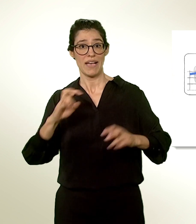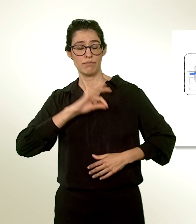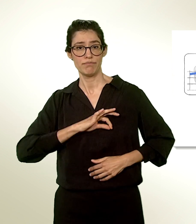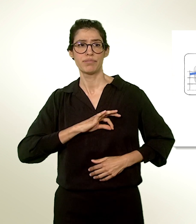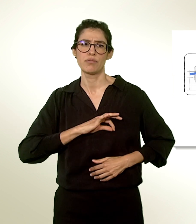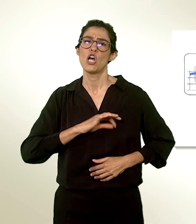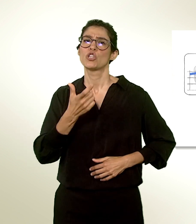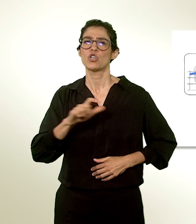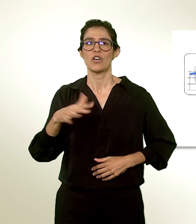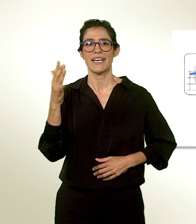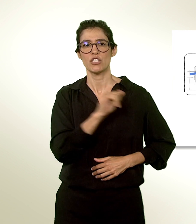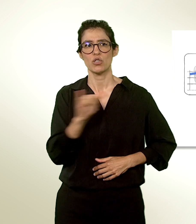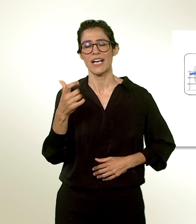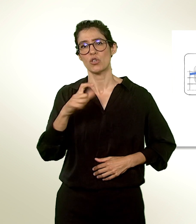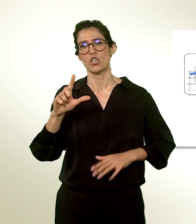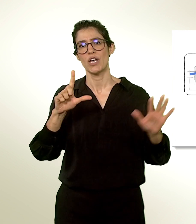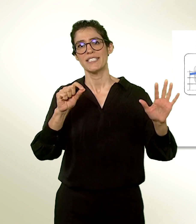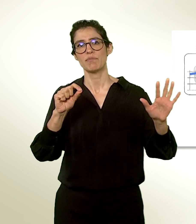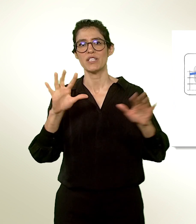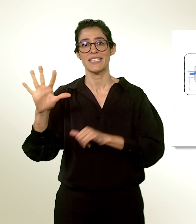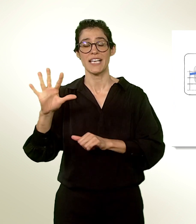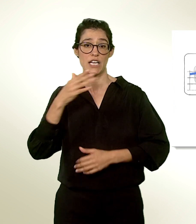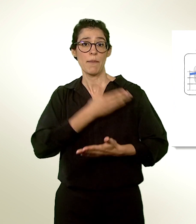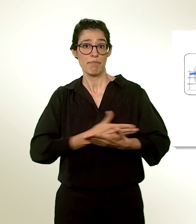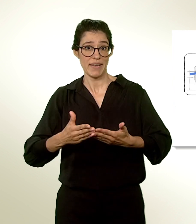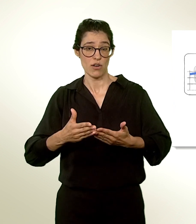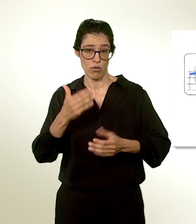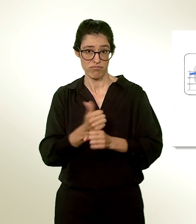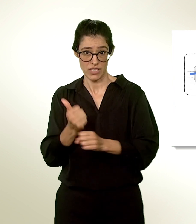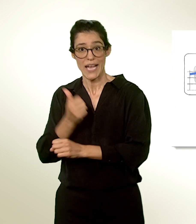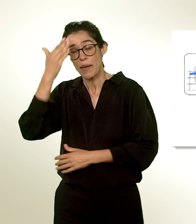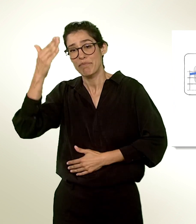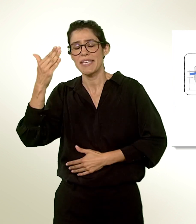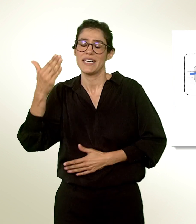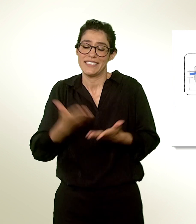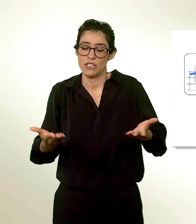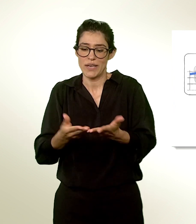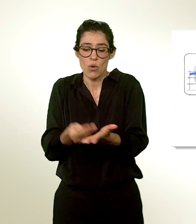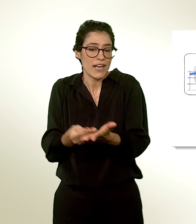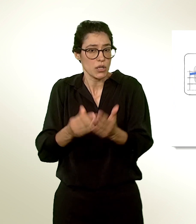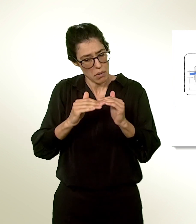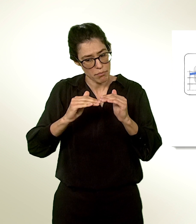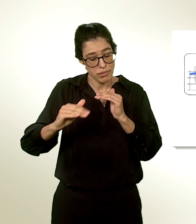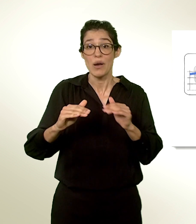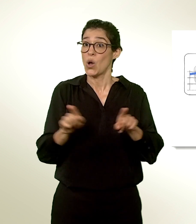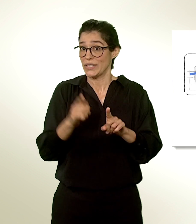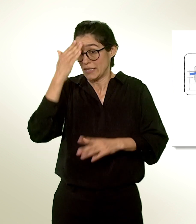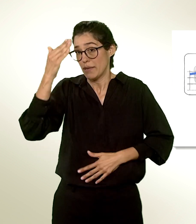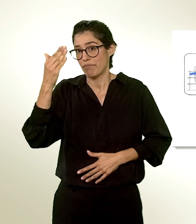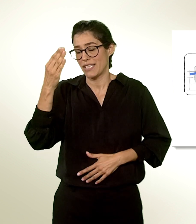francs par an, pour autant que les conditions économiques restent stables et que les taux d'intérêt restent bas. Si les taux d'intérêt continuent d'augmenter, en revanche, les